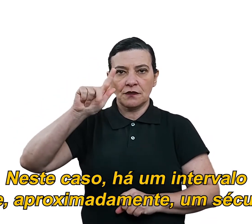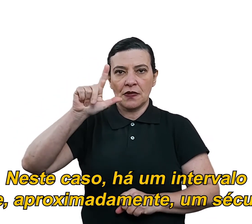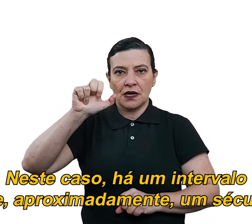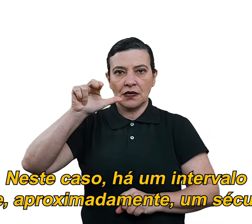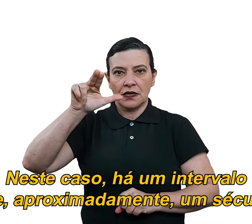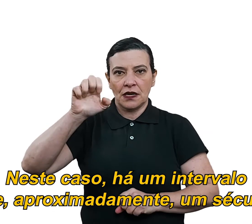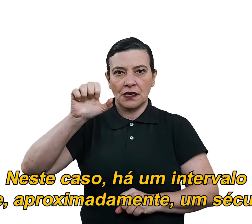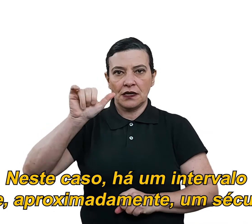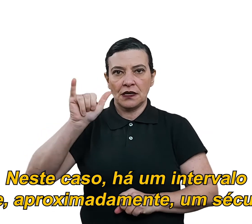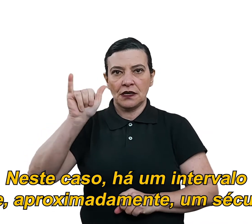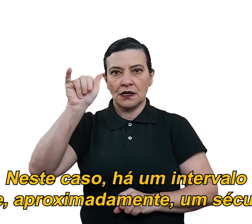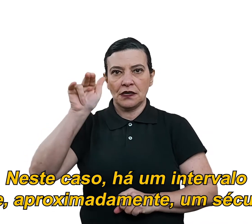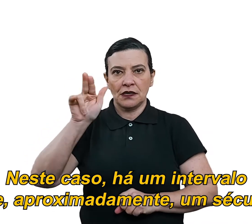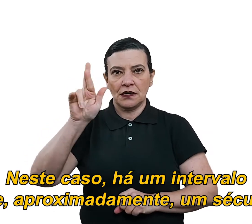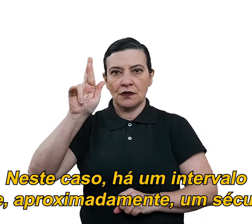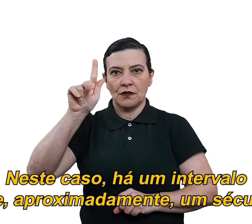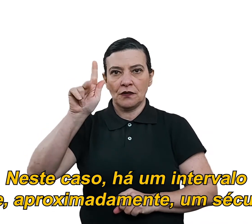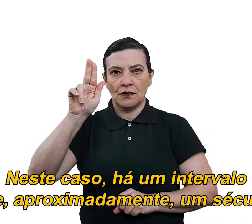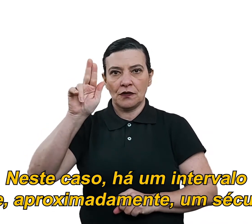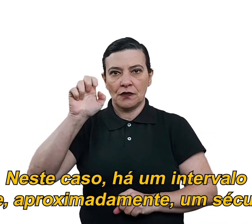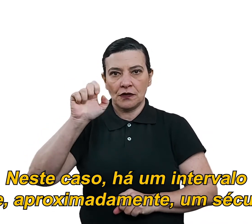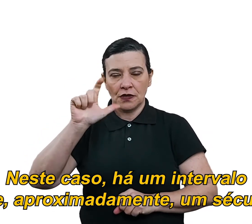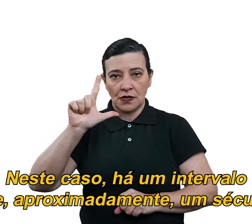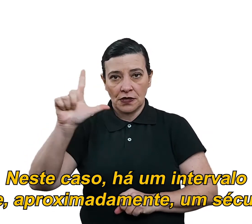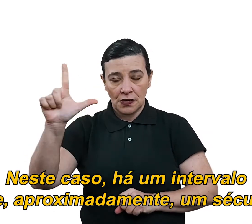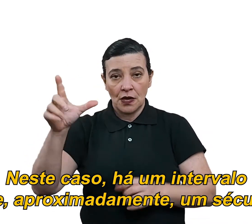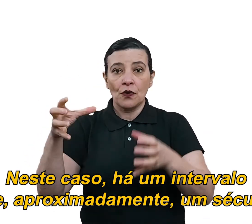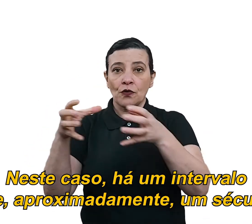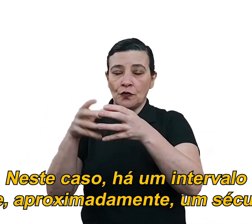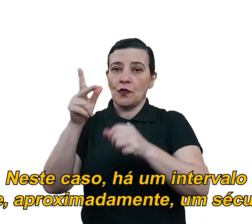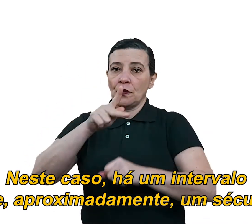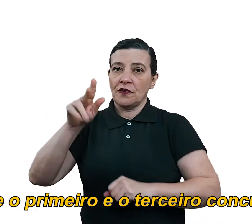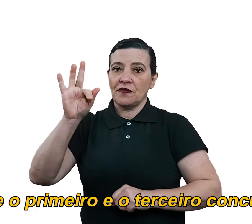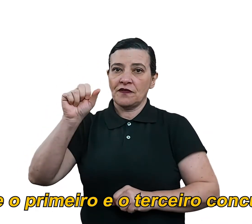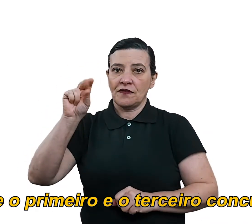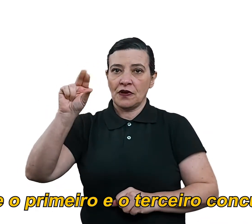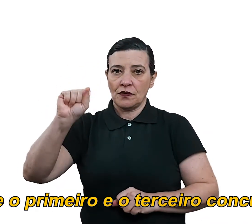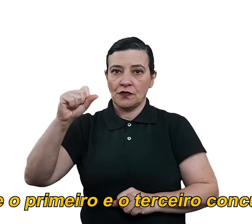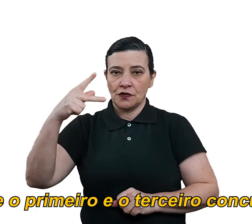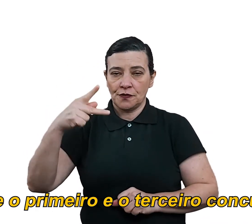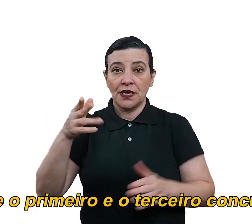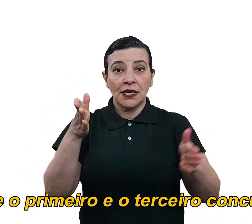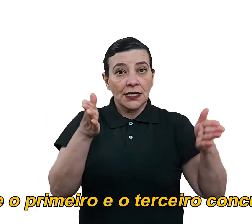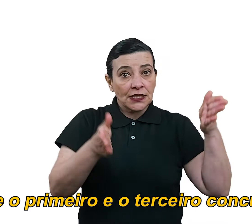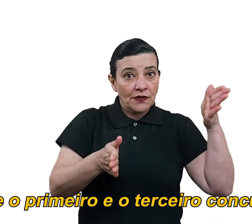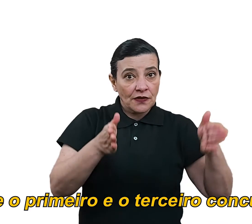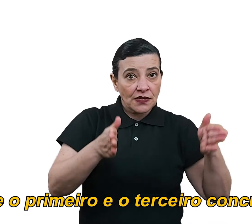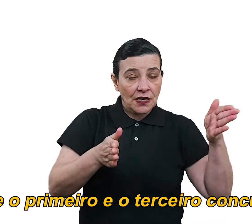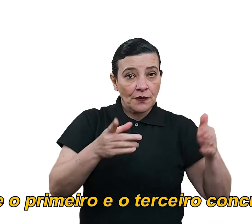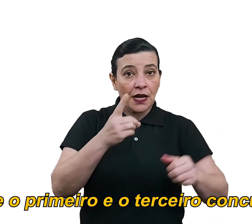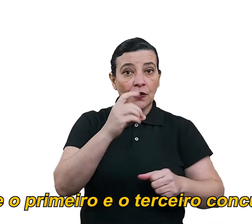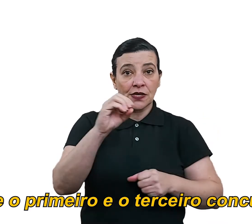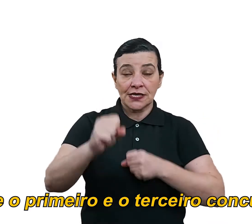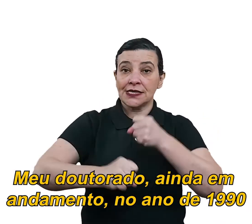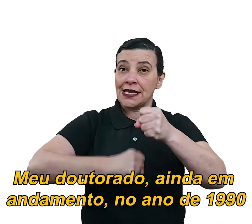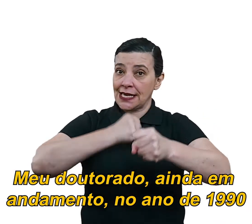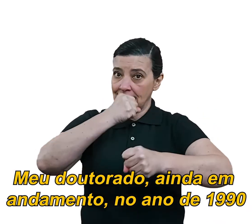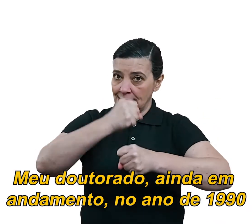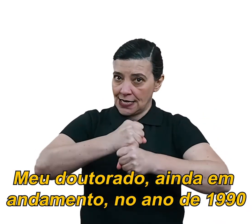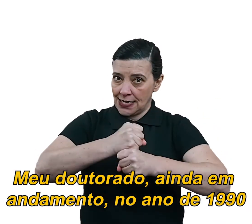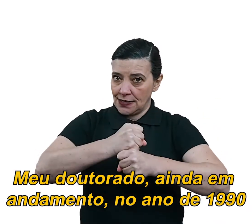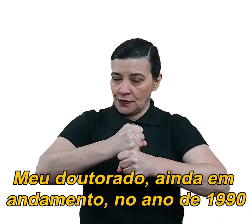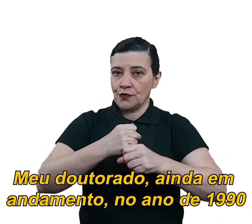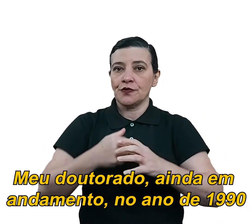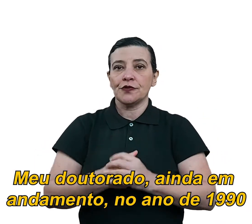FAUSP. Neste caso, há um intervalo de aproximadamente um século entre o primeiro e o terceiro concurso.